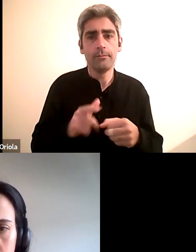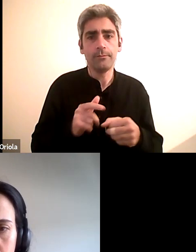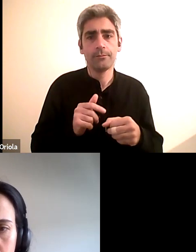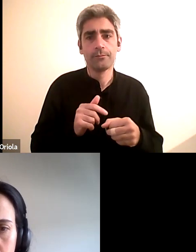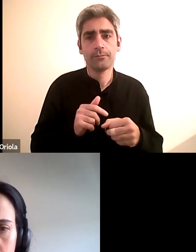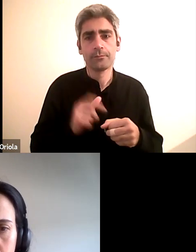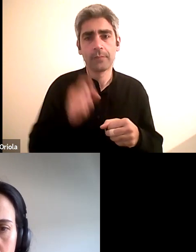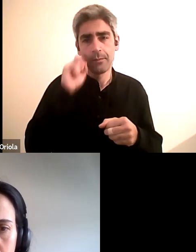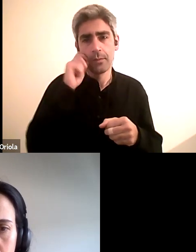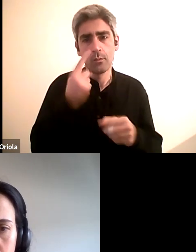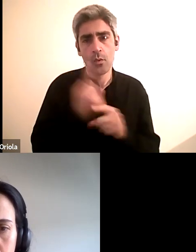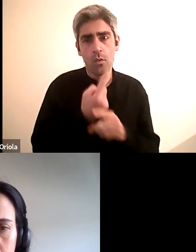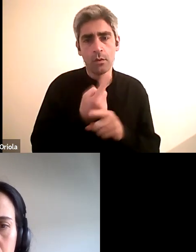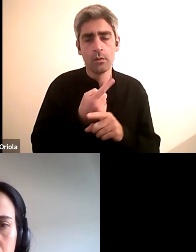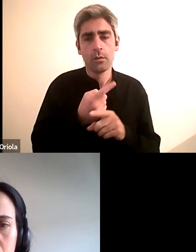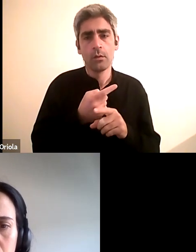reparem uma coisa,